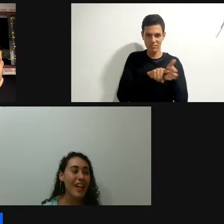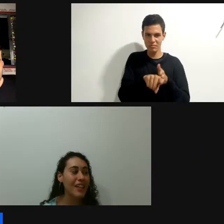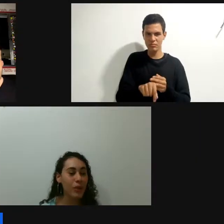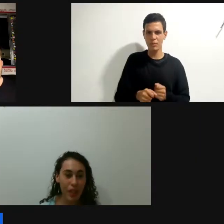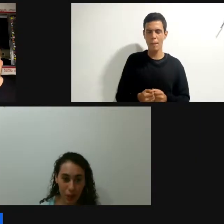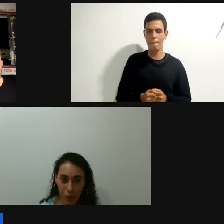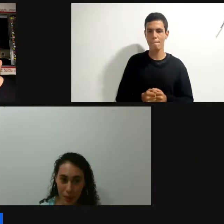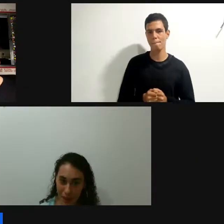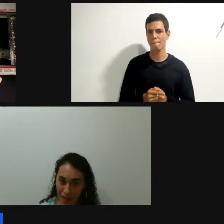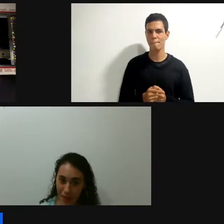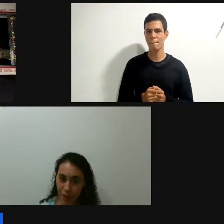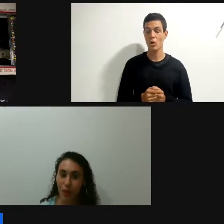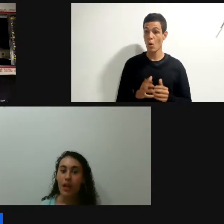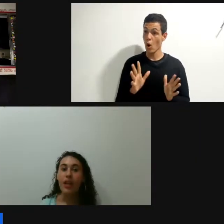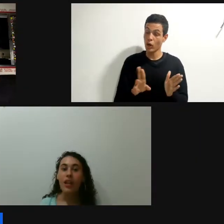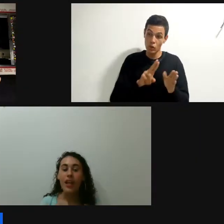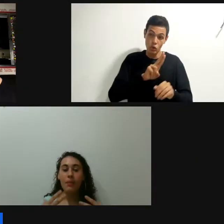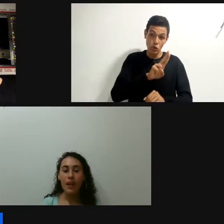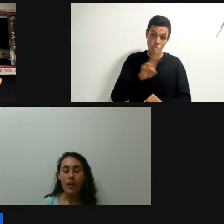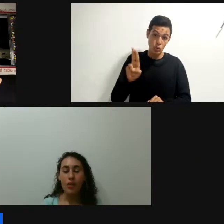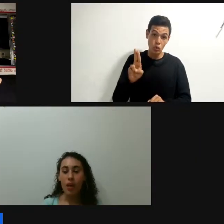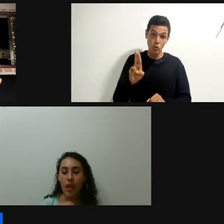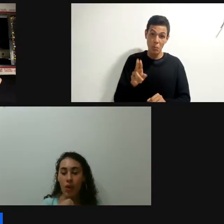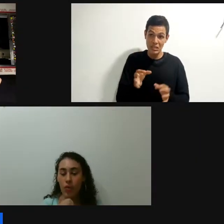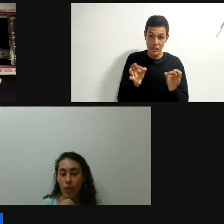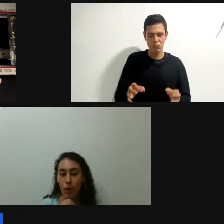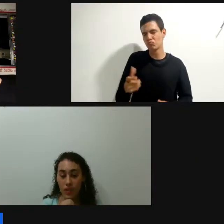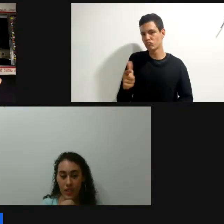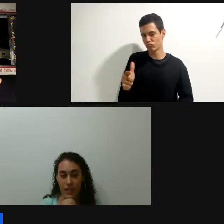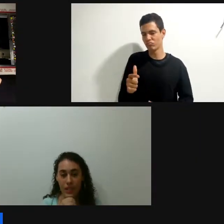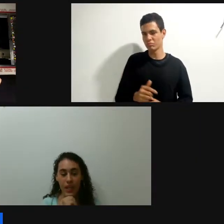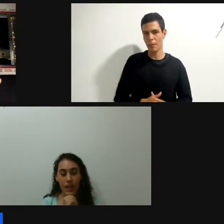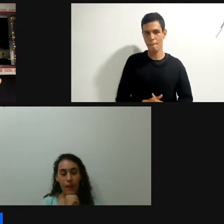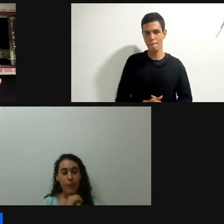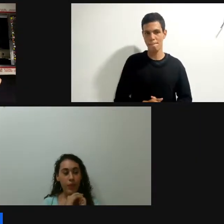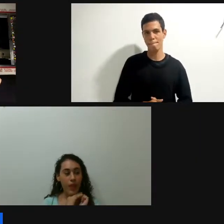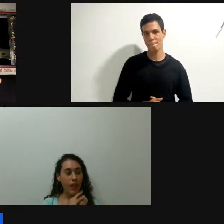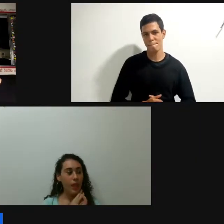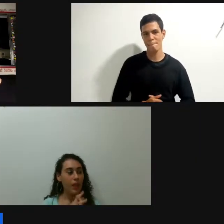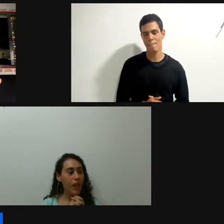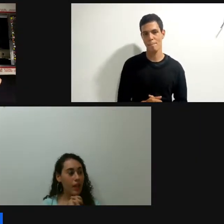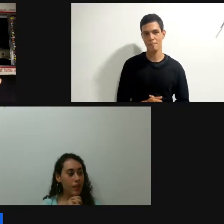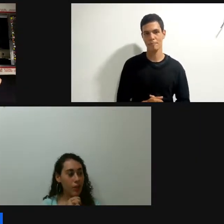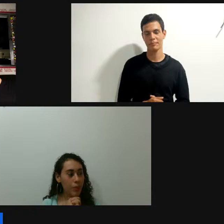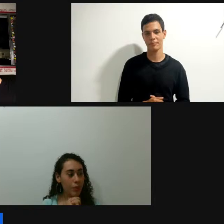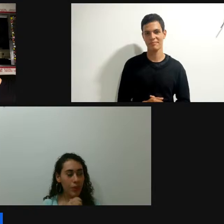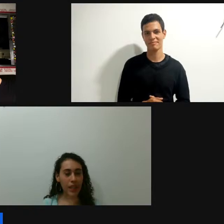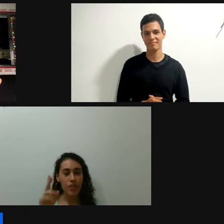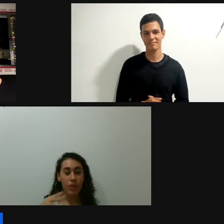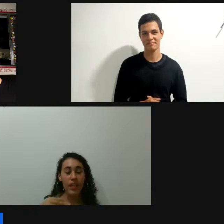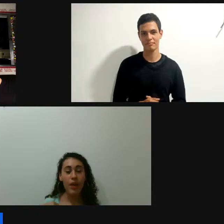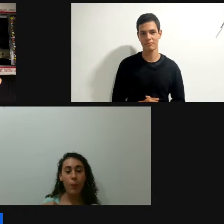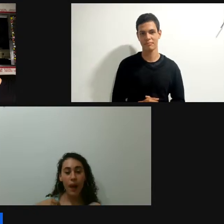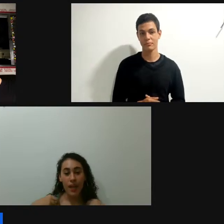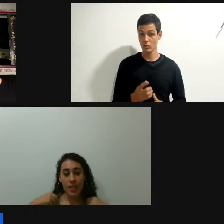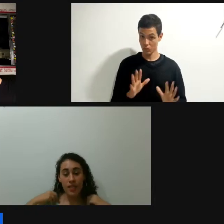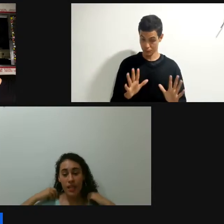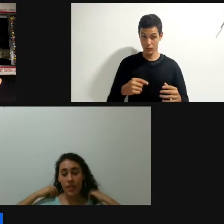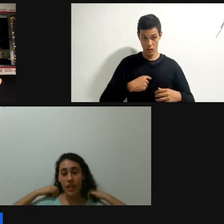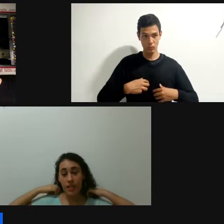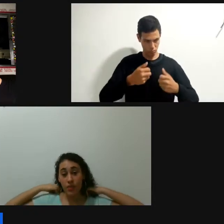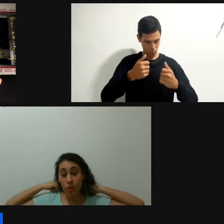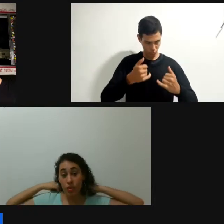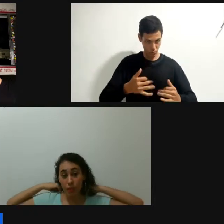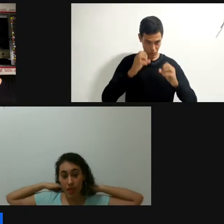Ainda ele não tem um nome específico. Lembrando, eu vou ser clara numa questão, é que é um país